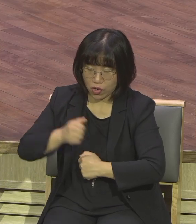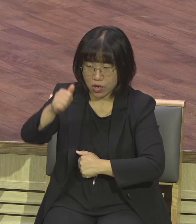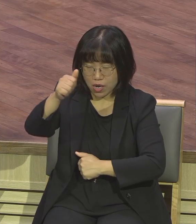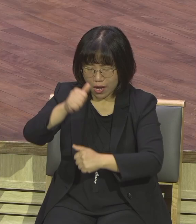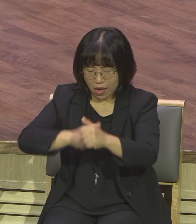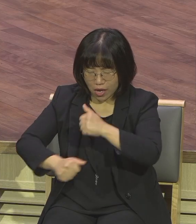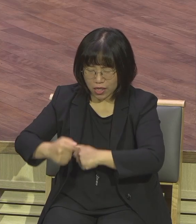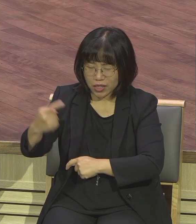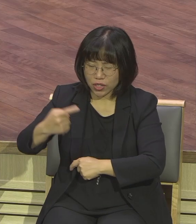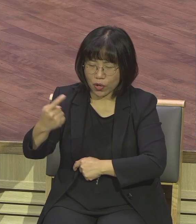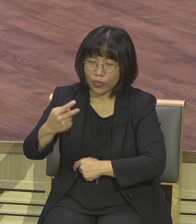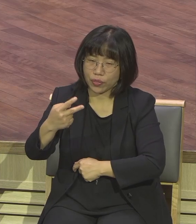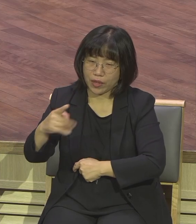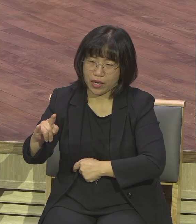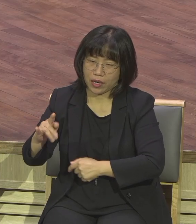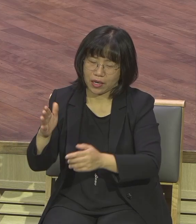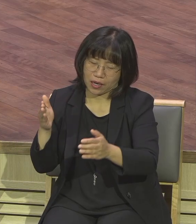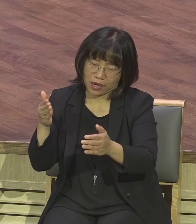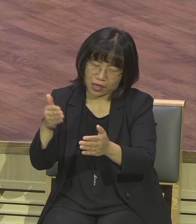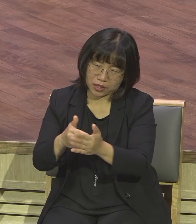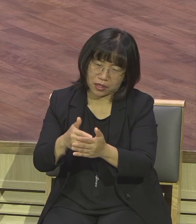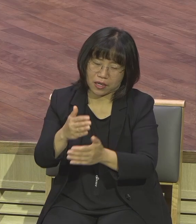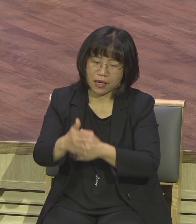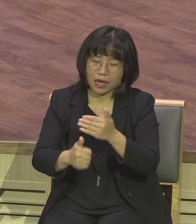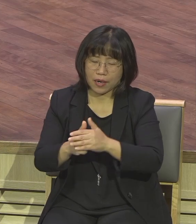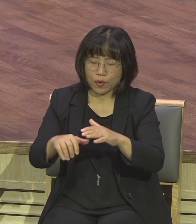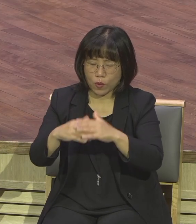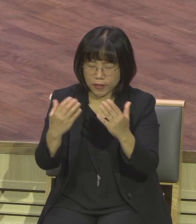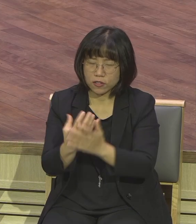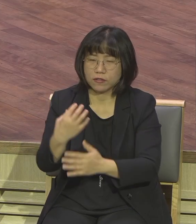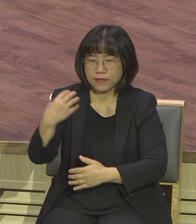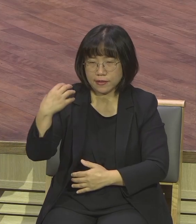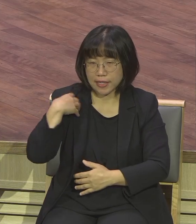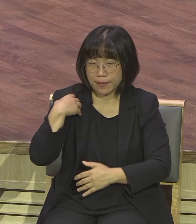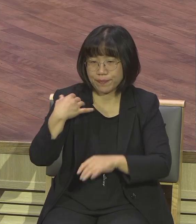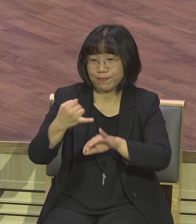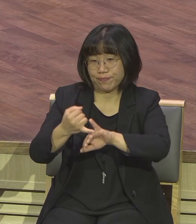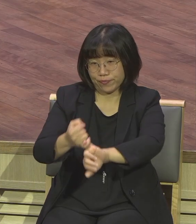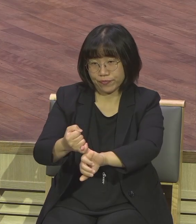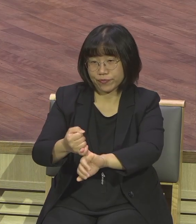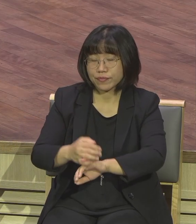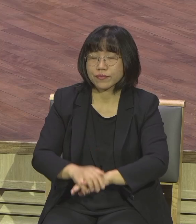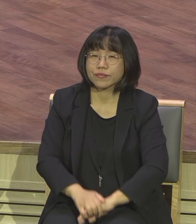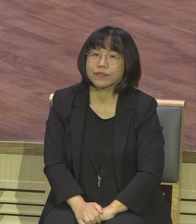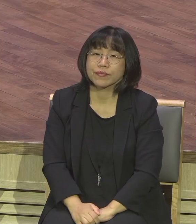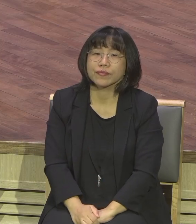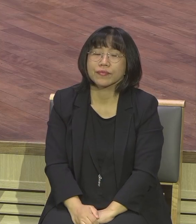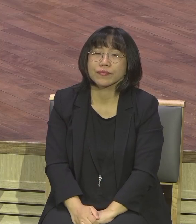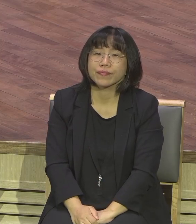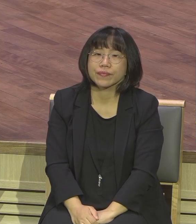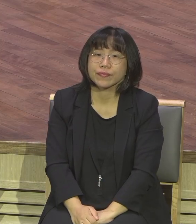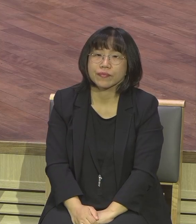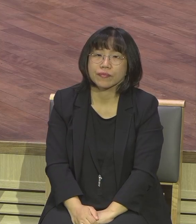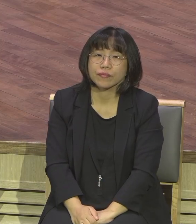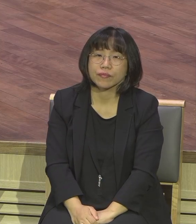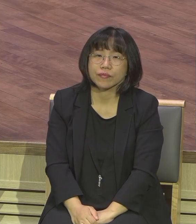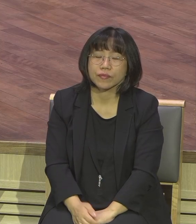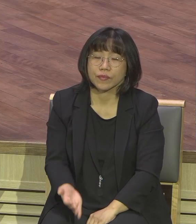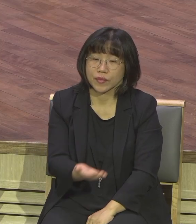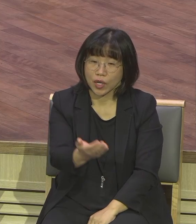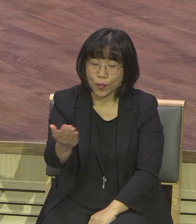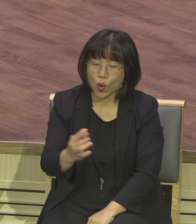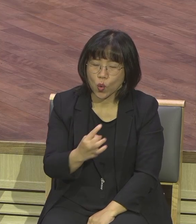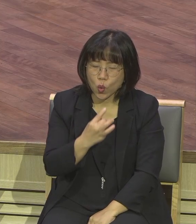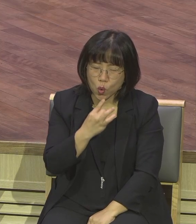천대까지 은혜를 베풀어 주신다. 내가 책임져 주겠다. 그래서요, 여러분이요, 이거